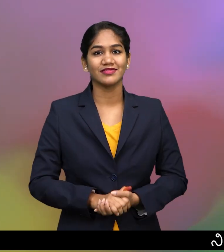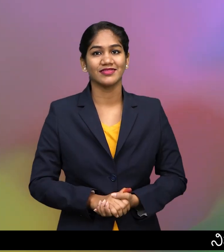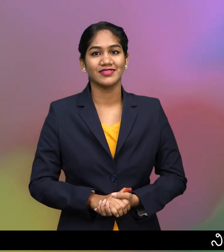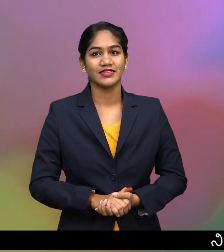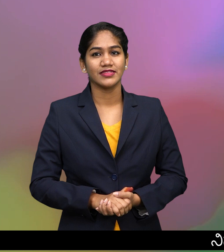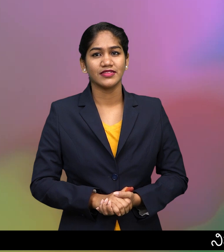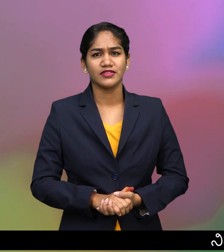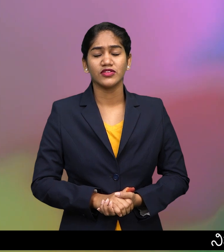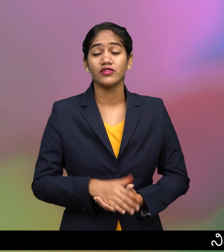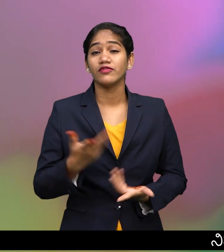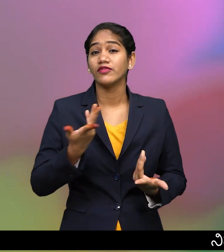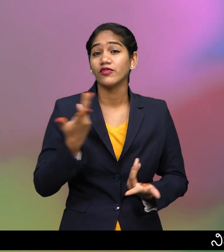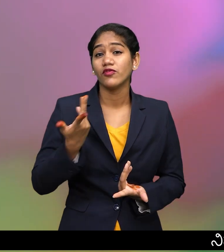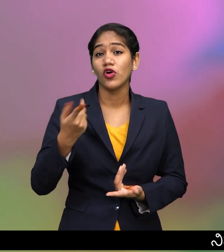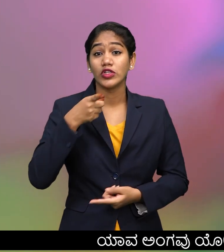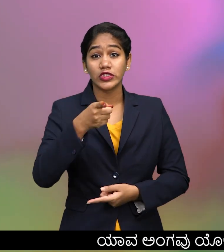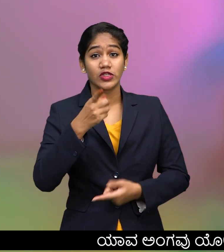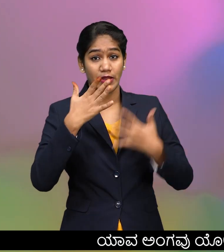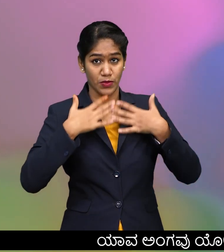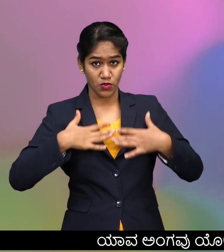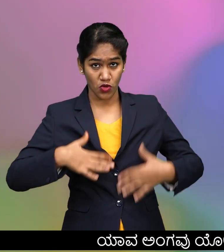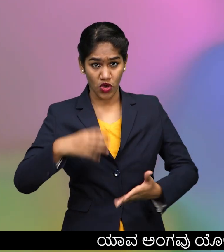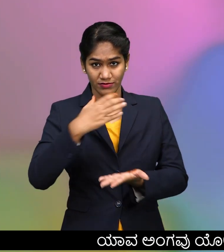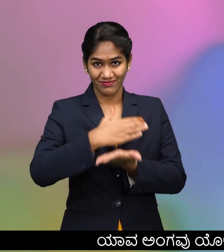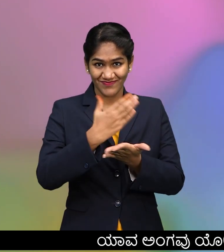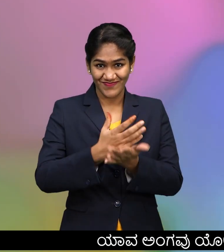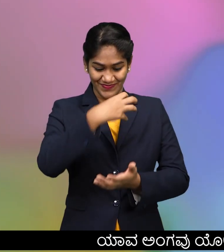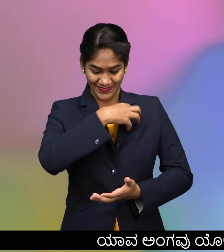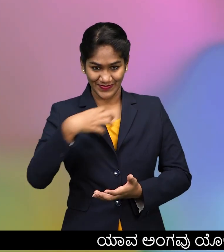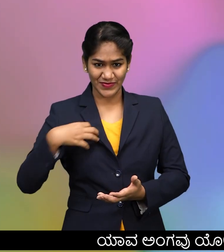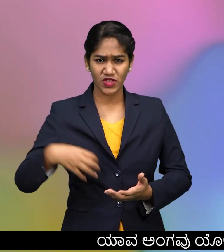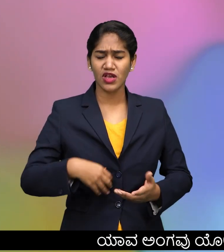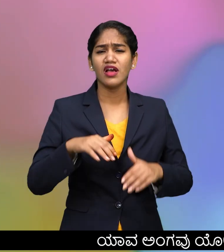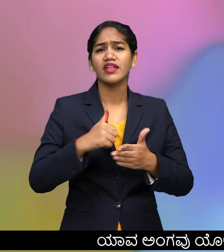ನಿಮ್ಮ ದೇಹದ ಯಾವ ಅಂಗವು ಯೋಚಿಸಲು ಸಹಾಯ ಮಾಡುತ್ತದೆ?